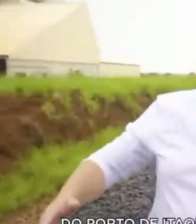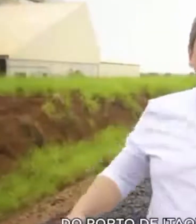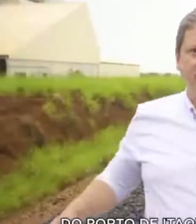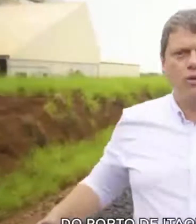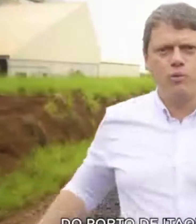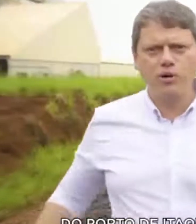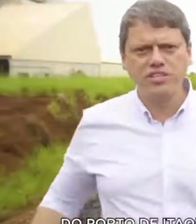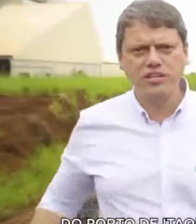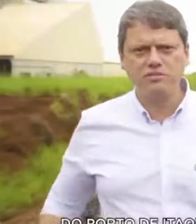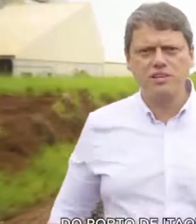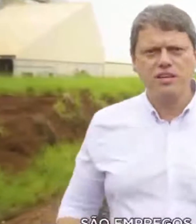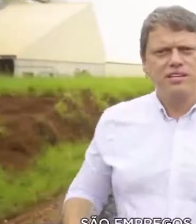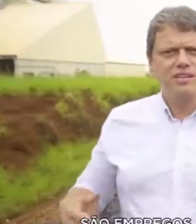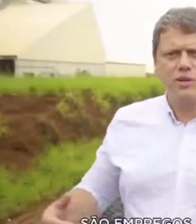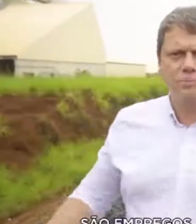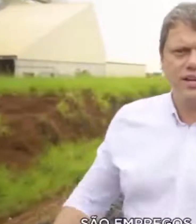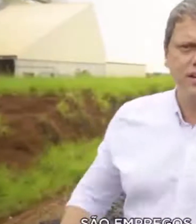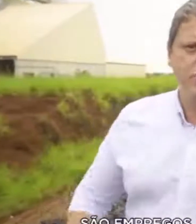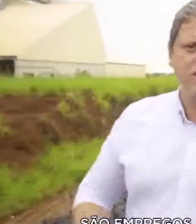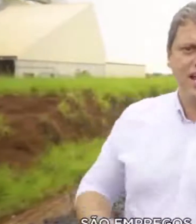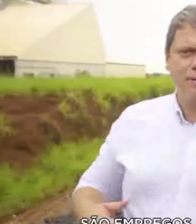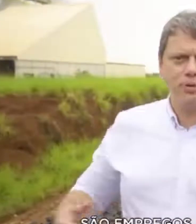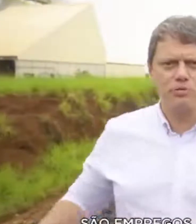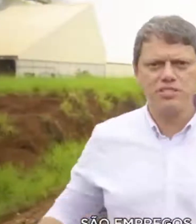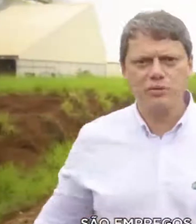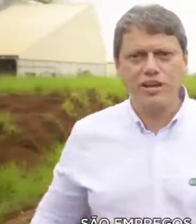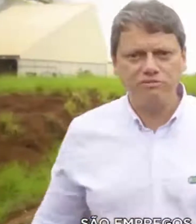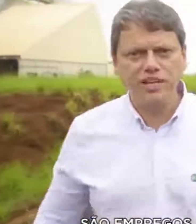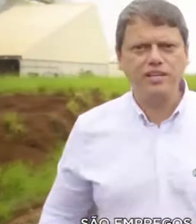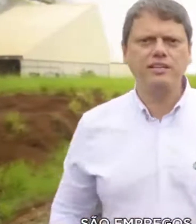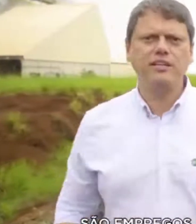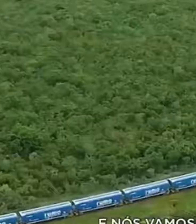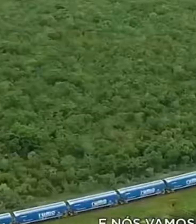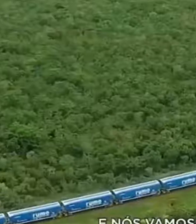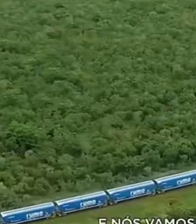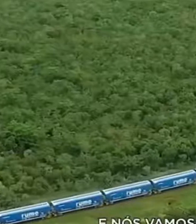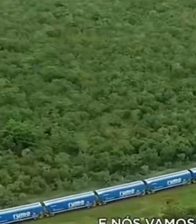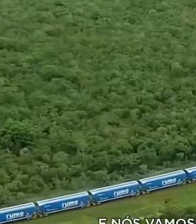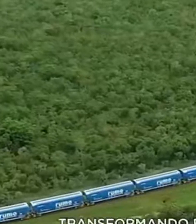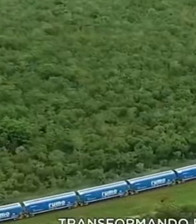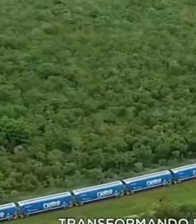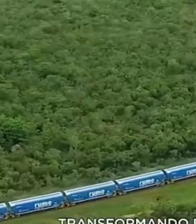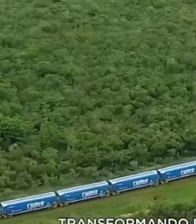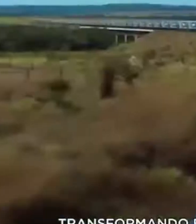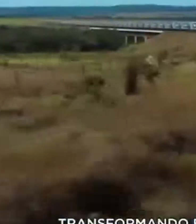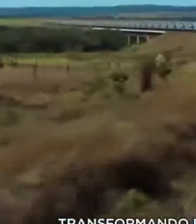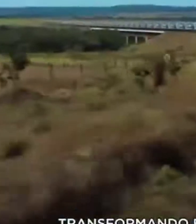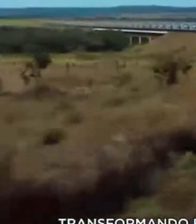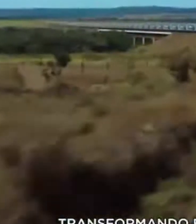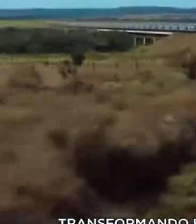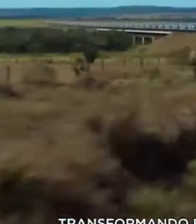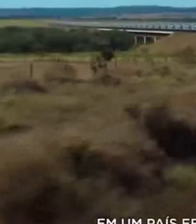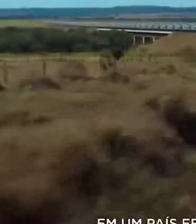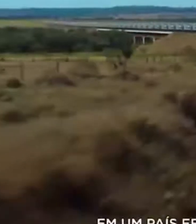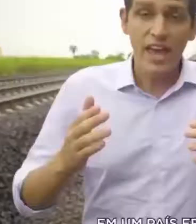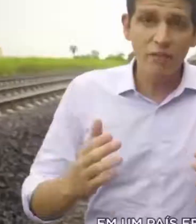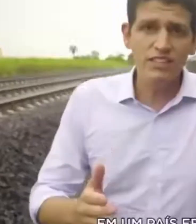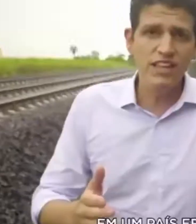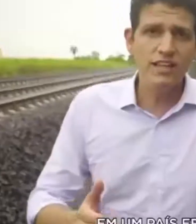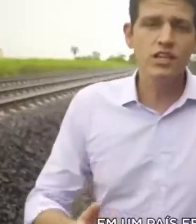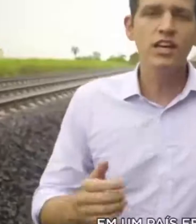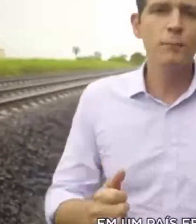de Itaqui ao Porto de Santos. São empregos, é produção na veia. Nós vamos seguir em frente, transformando esse país cada vez mais num